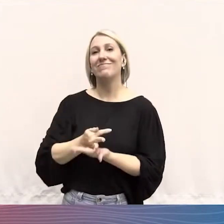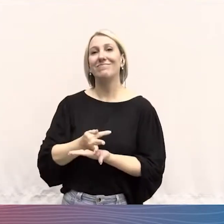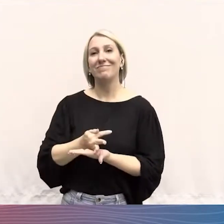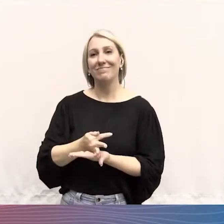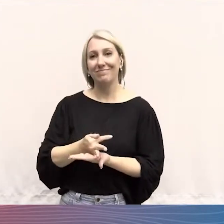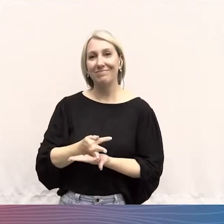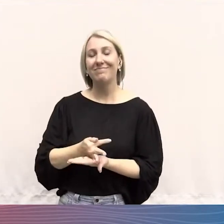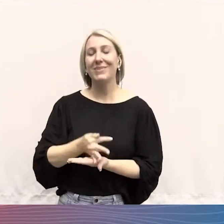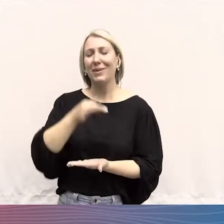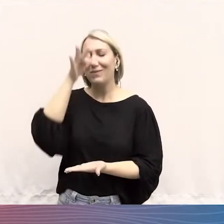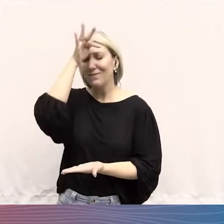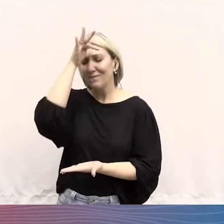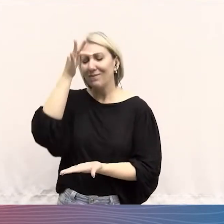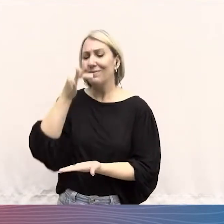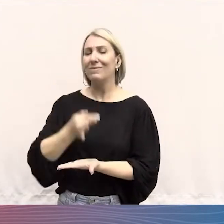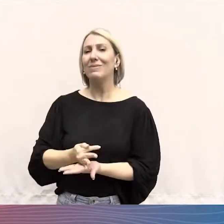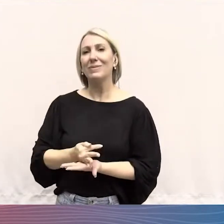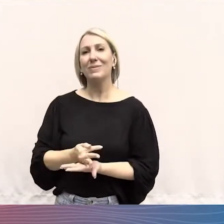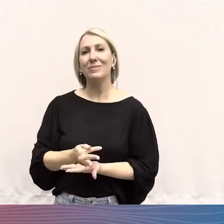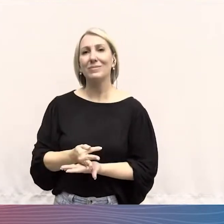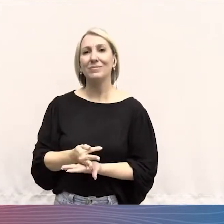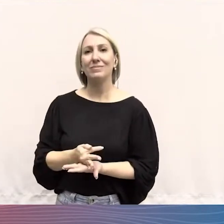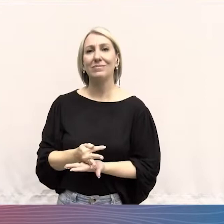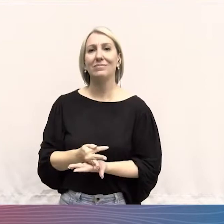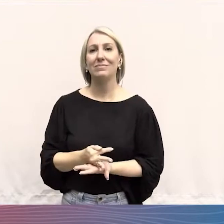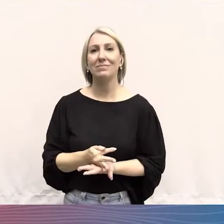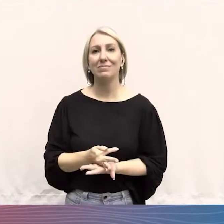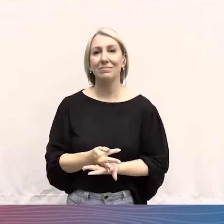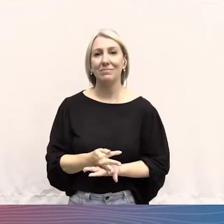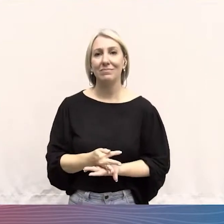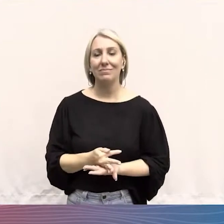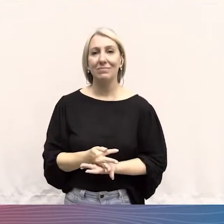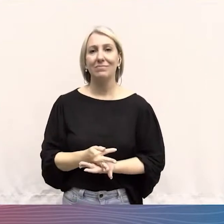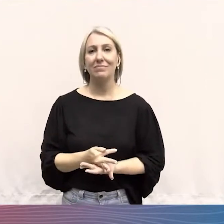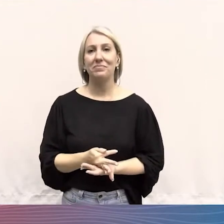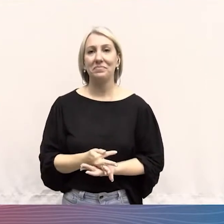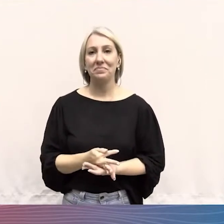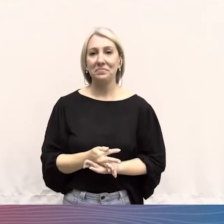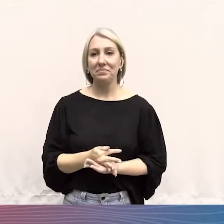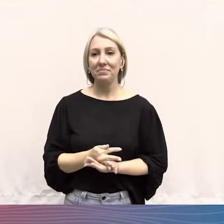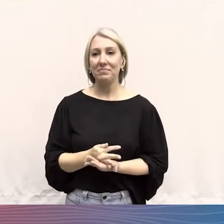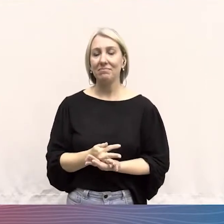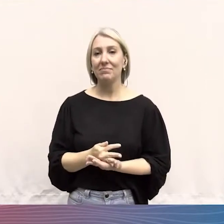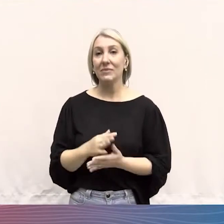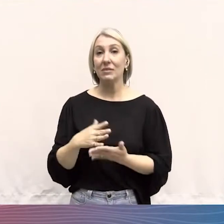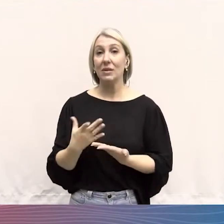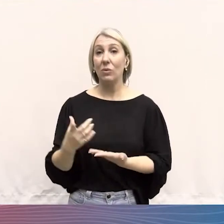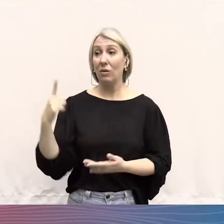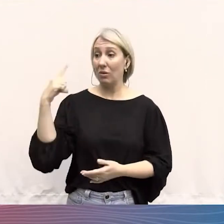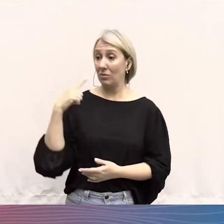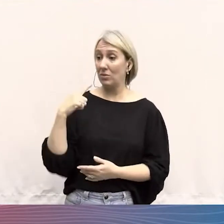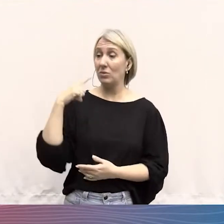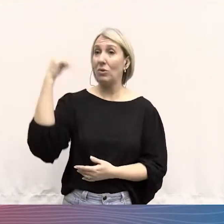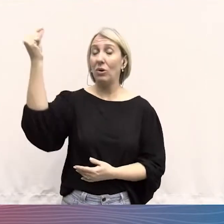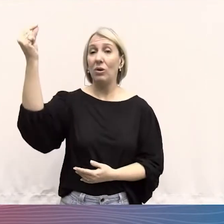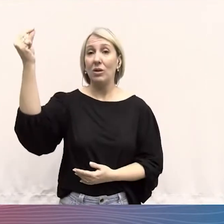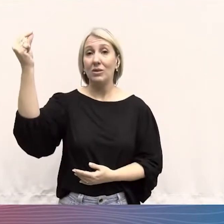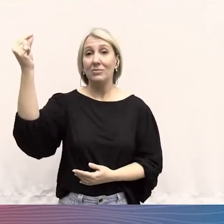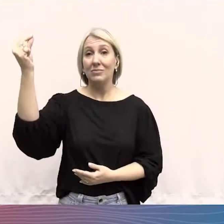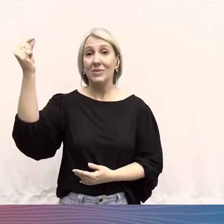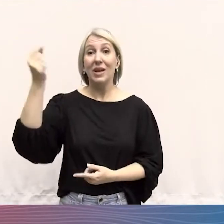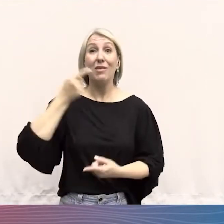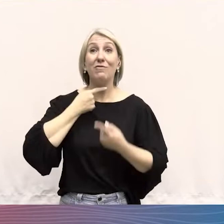A fé. E por meio da eleição é segundo a presciência de Deus. Deus